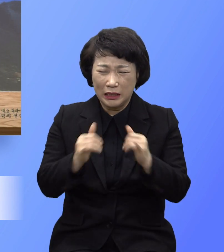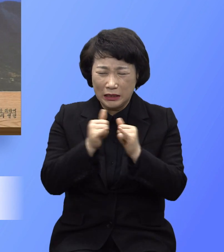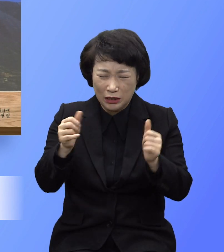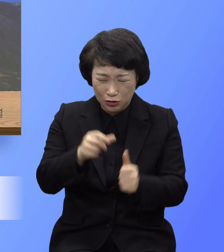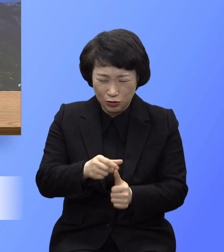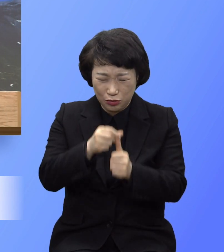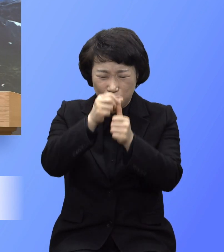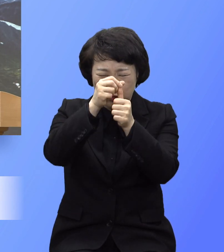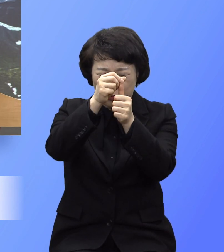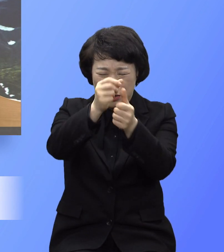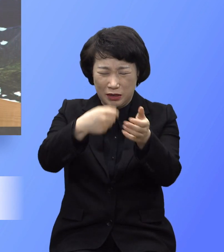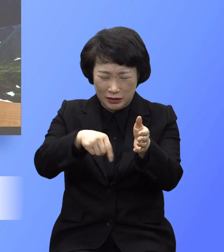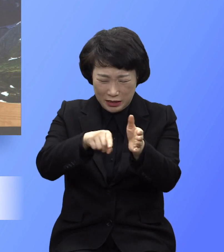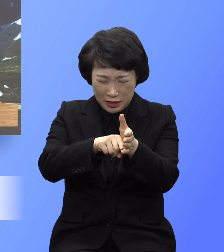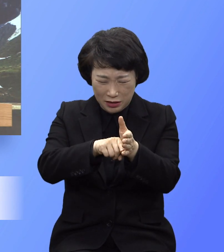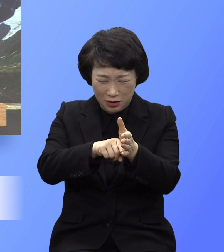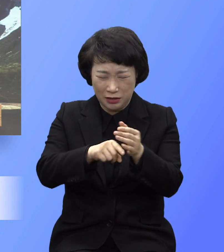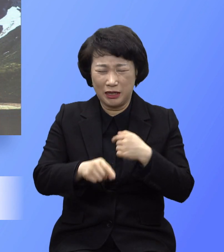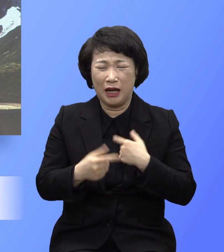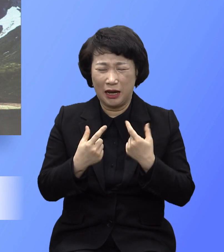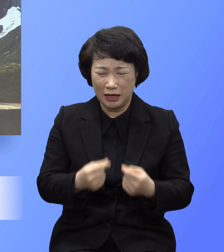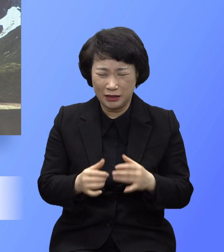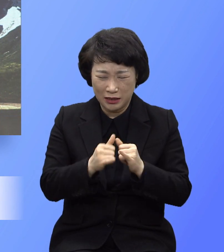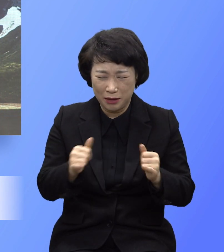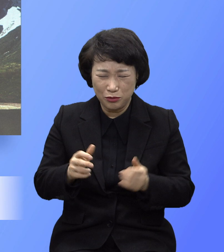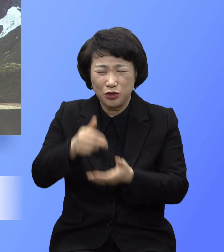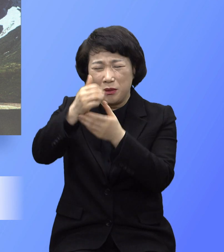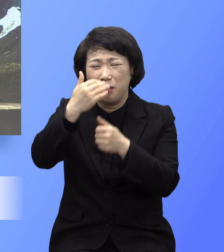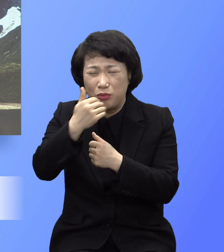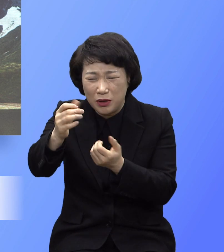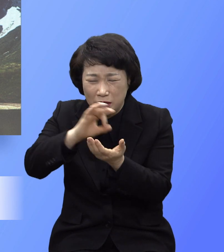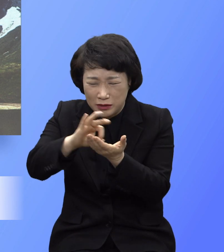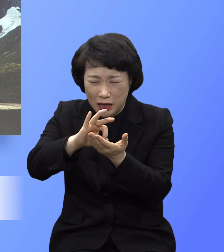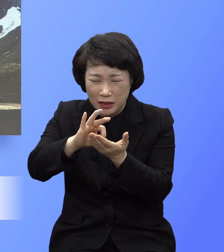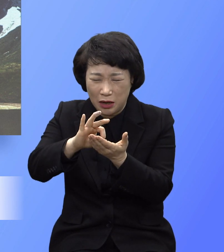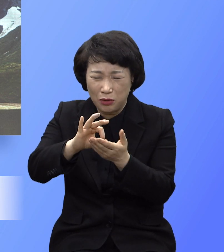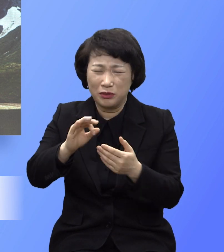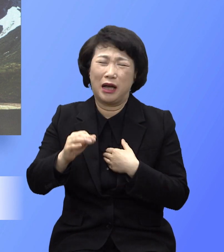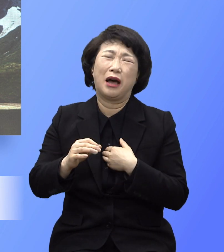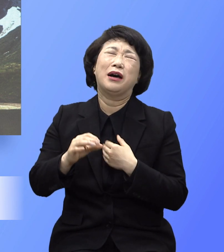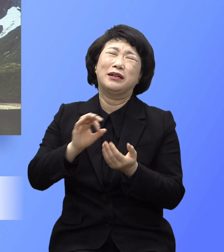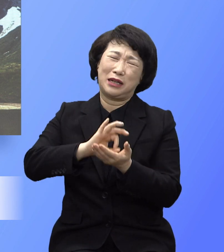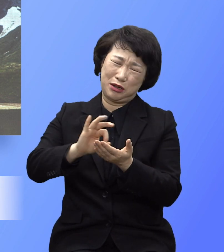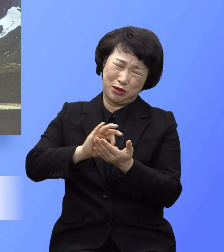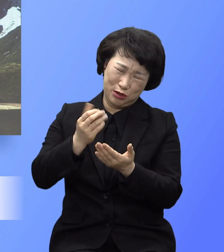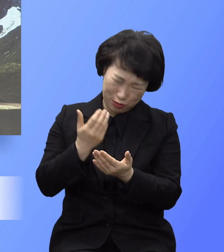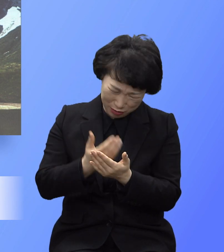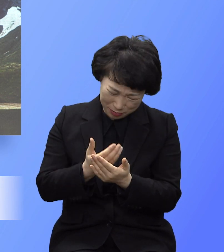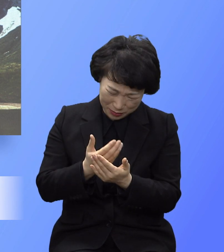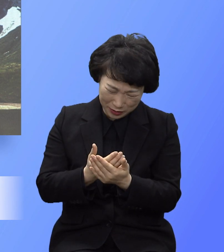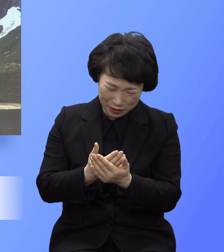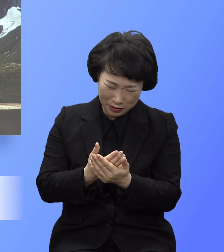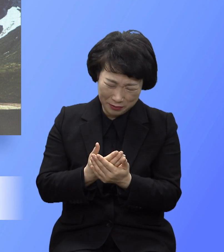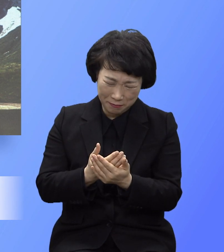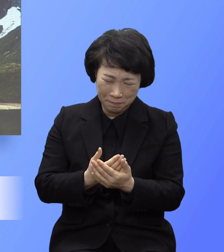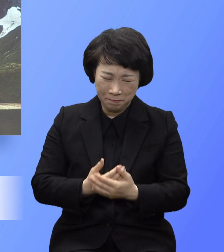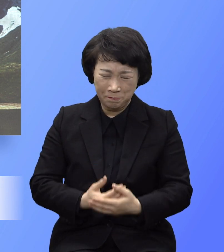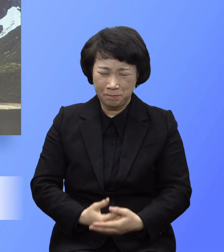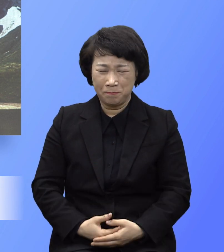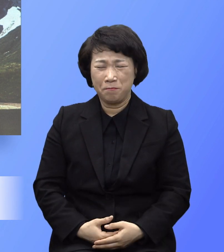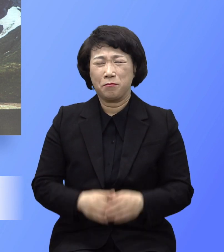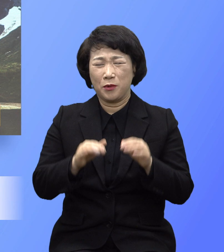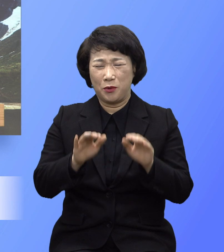인류 구원을 위해 나 같은 것도 주님이 쓰시겠다면 사용되게 하옵소서.